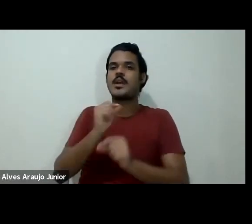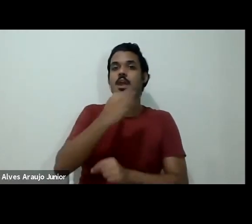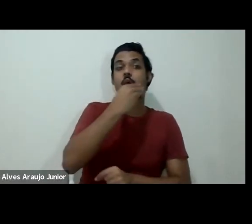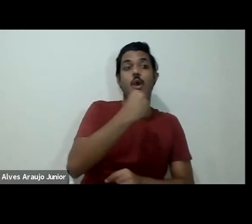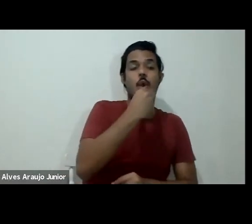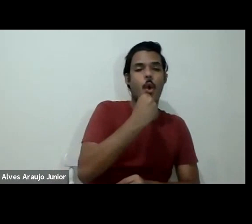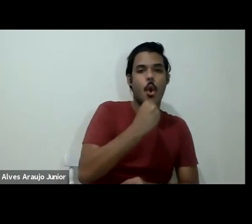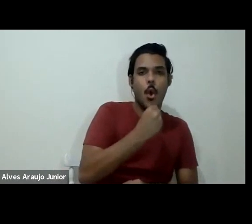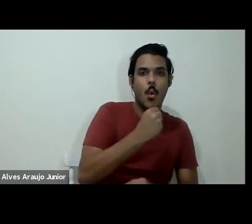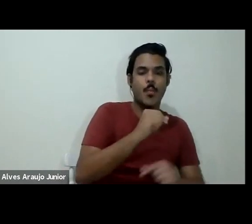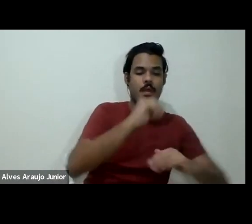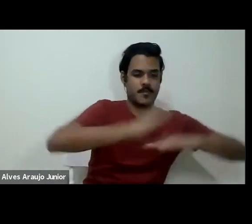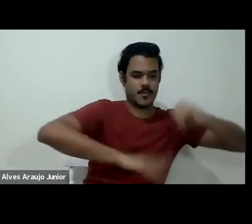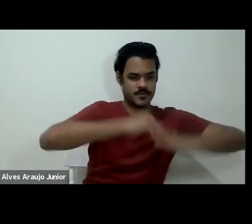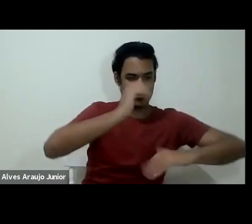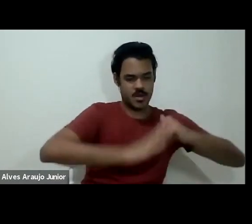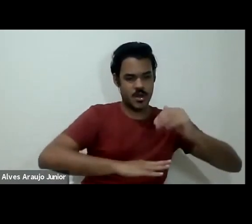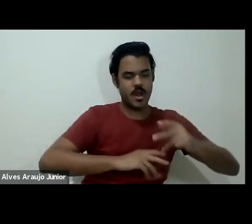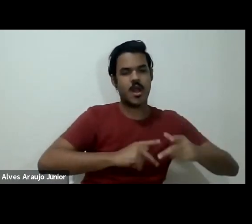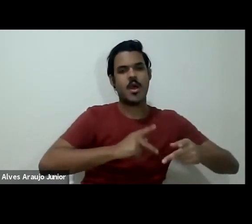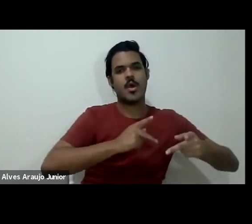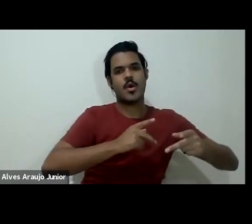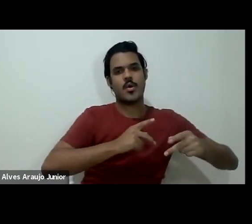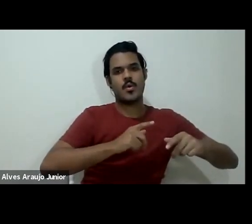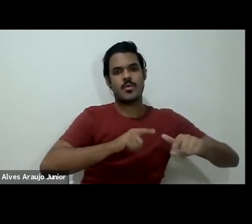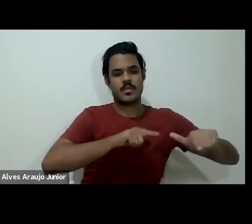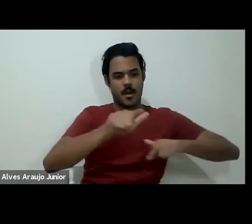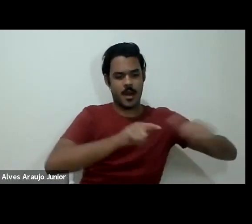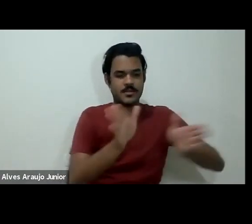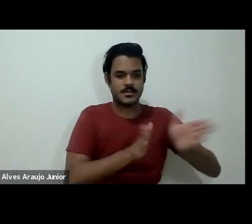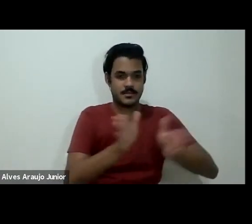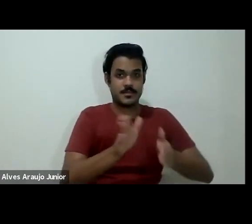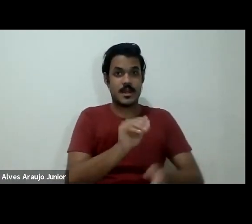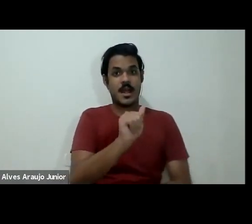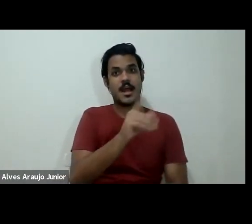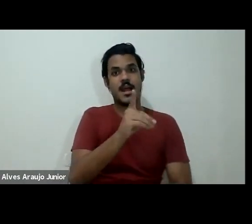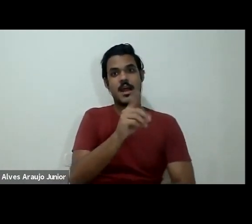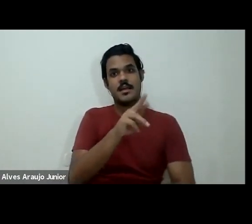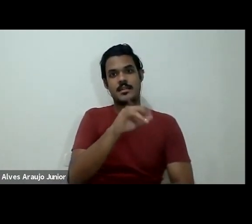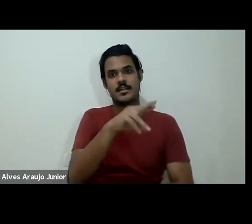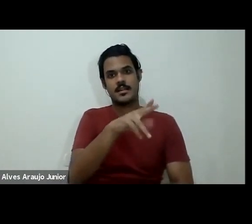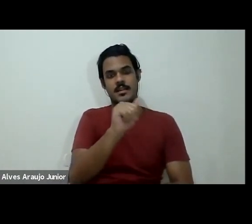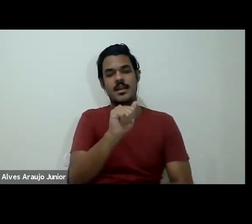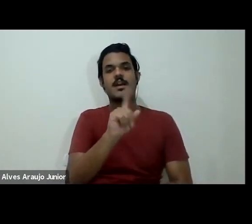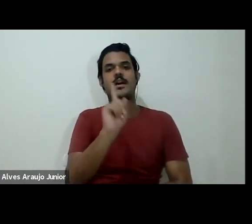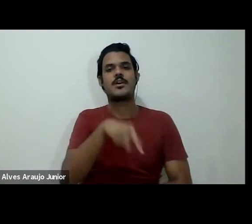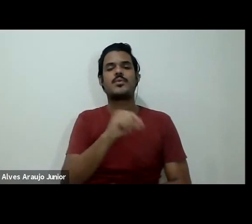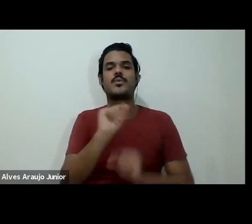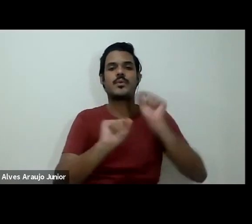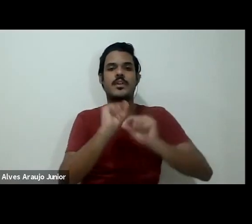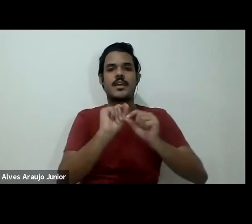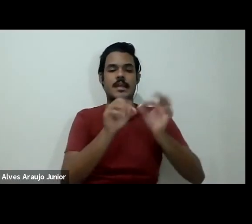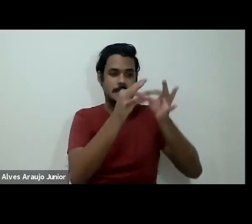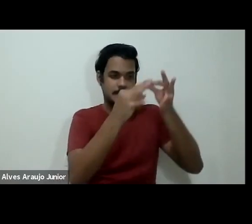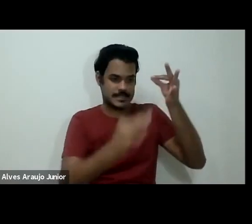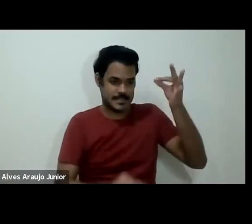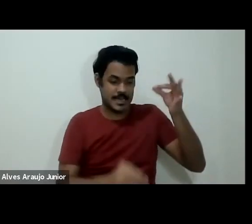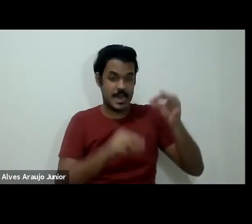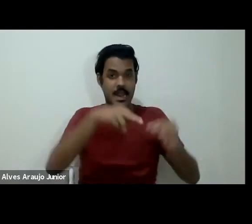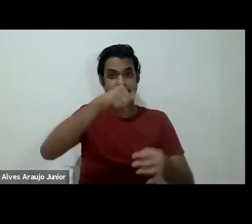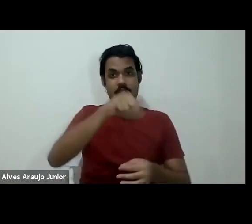também trabalharam no projeto de acessibilidade. Adriana Urpia, que fez a narração da